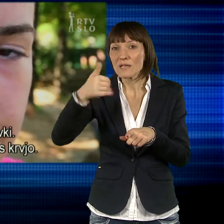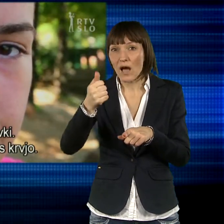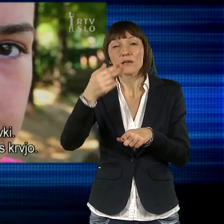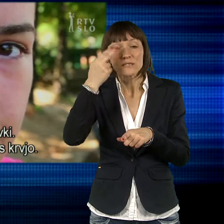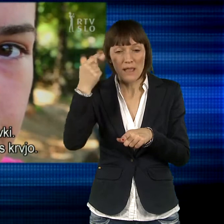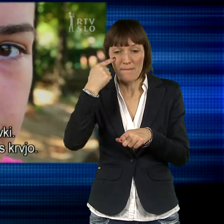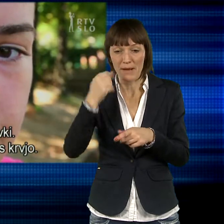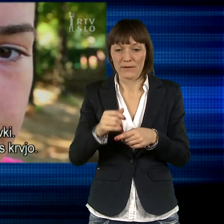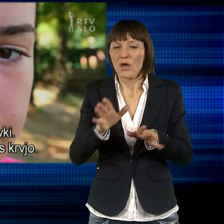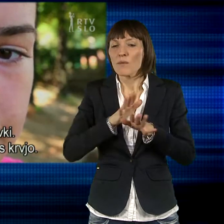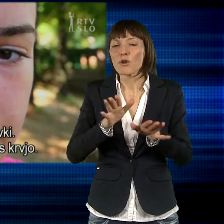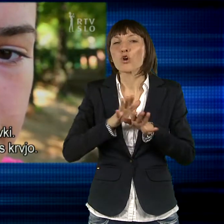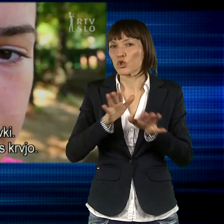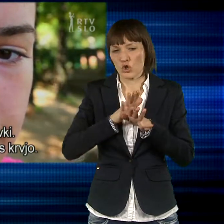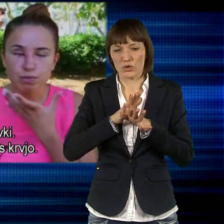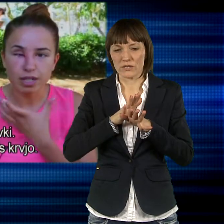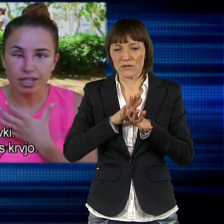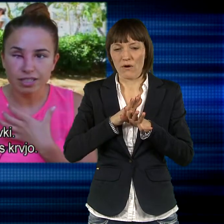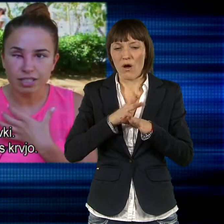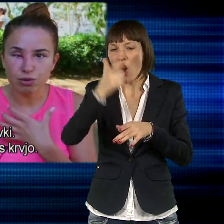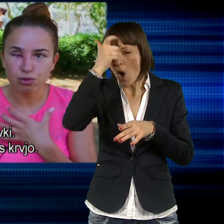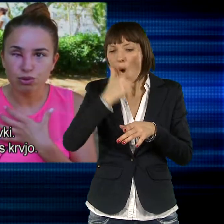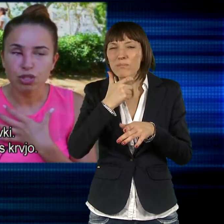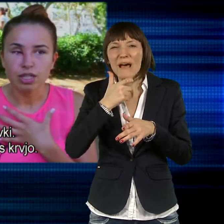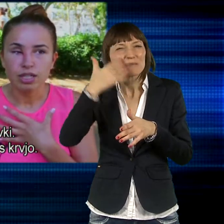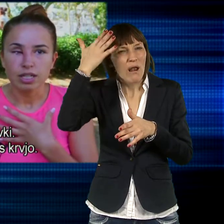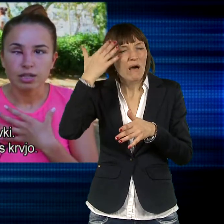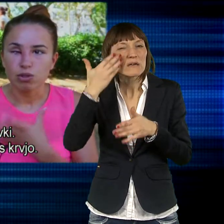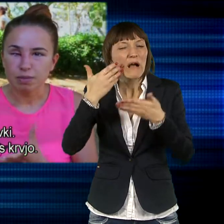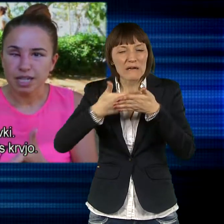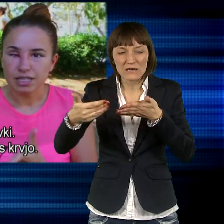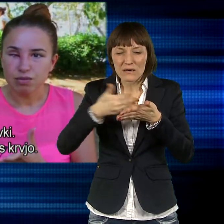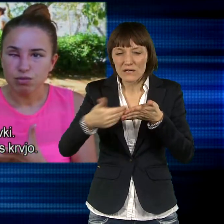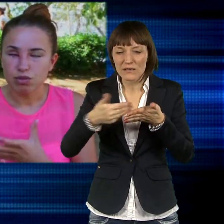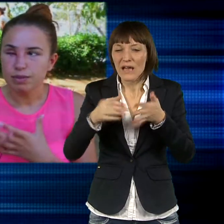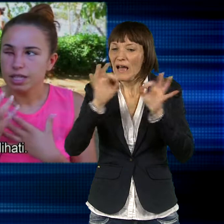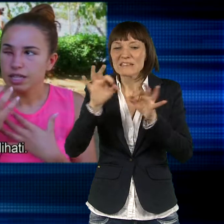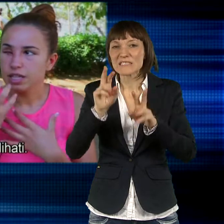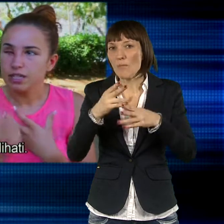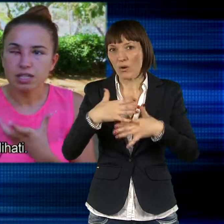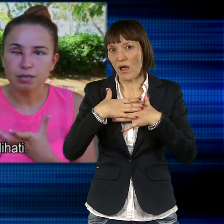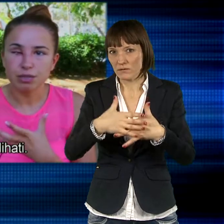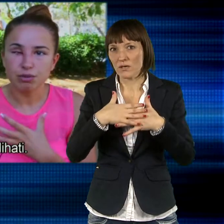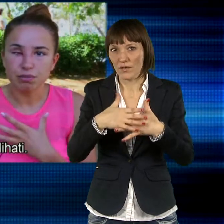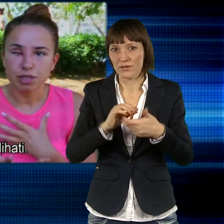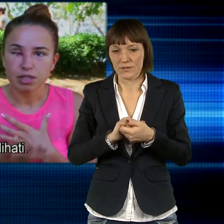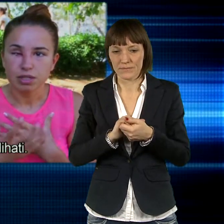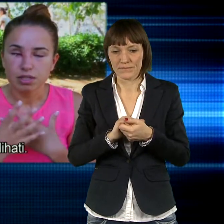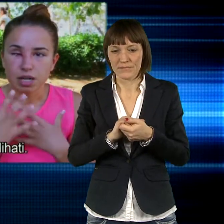korku filmi gibiydi. Hani yüzüm gözümden kanlar akıyordu. Öyle bir yerden vurulmuşum ki ne nefes